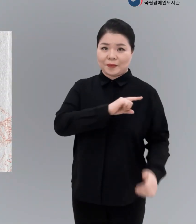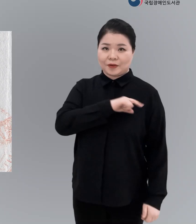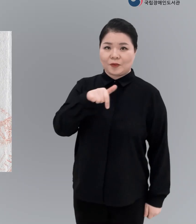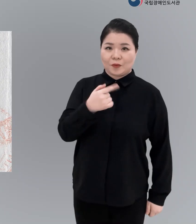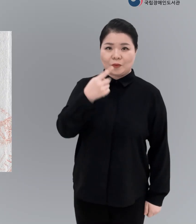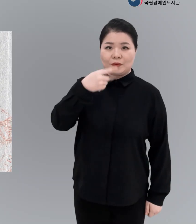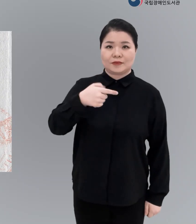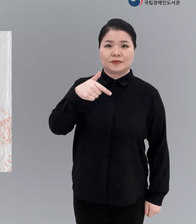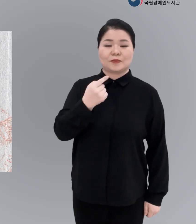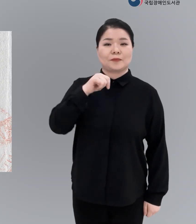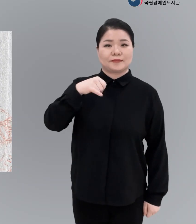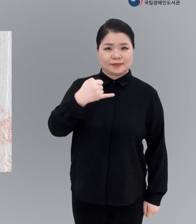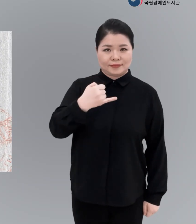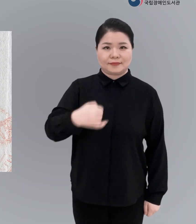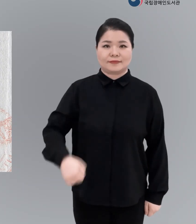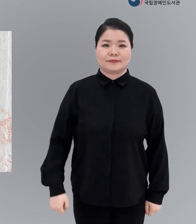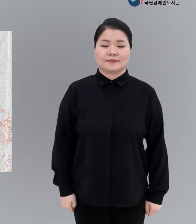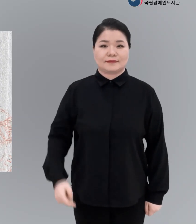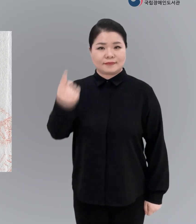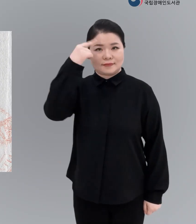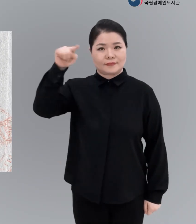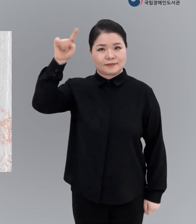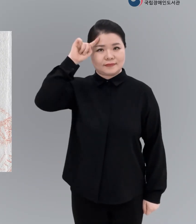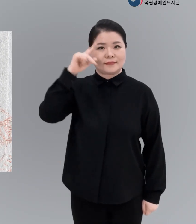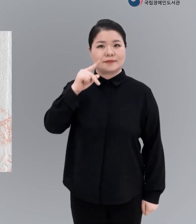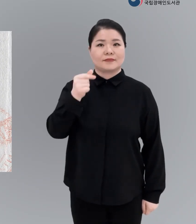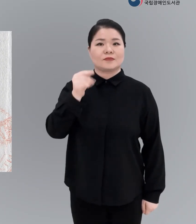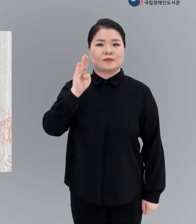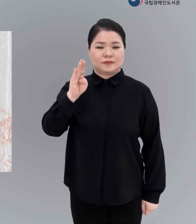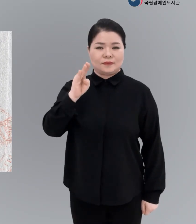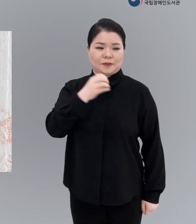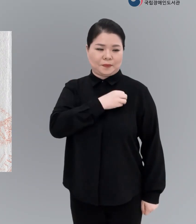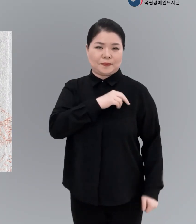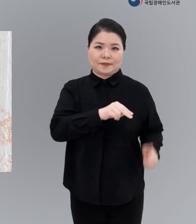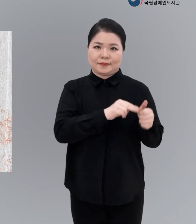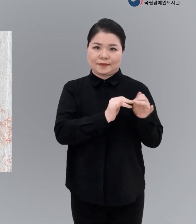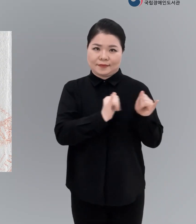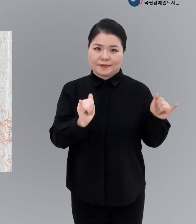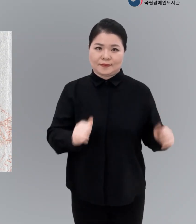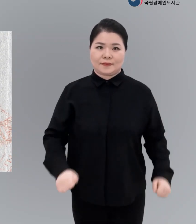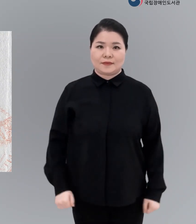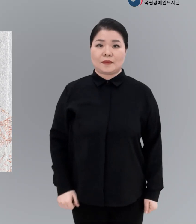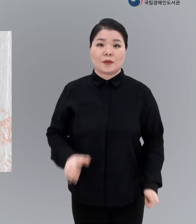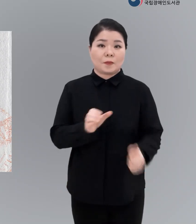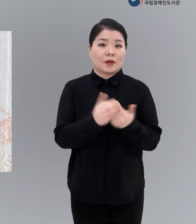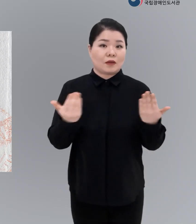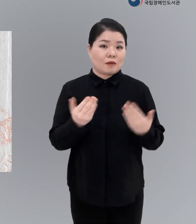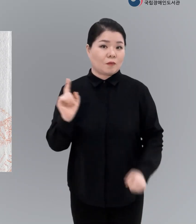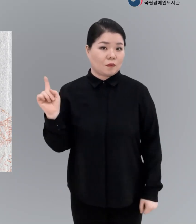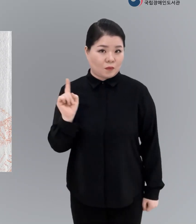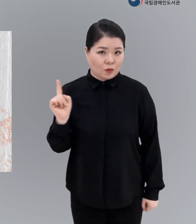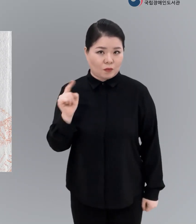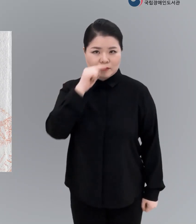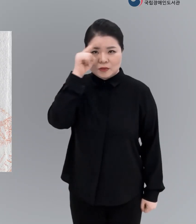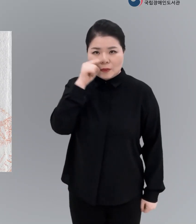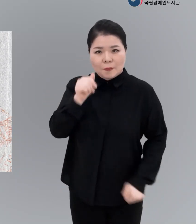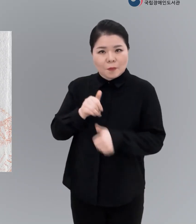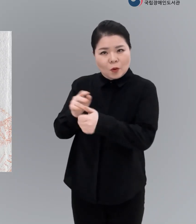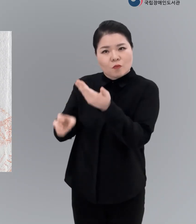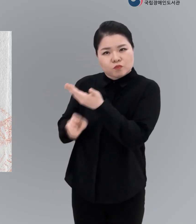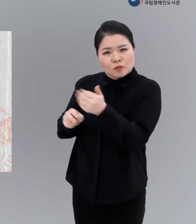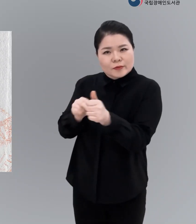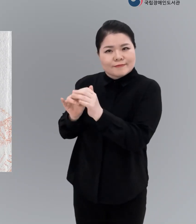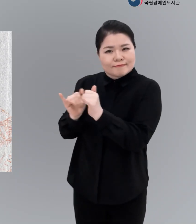암호명 고르노프. 소련 KGB 소속 스파이. 주 임무 서방 세계에